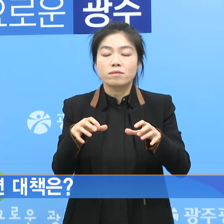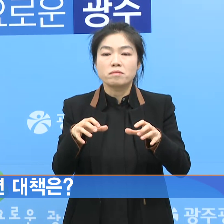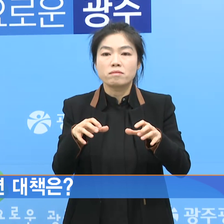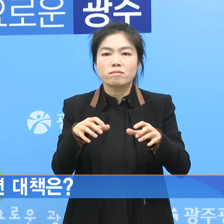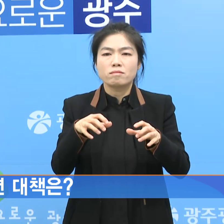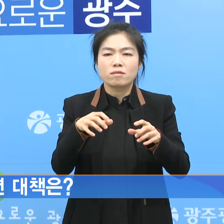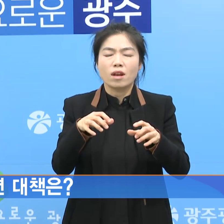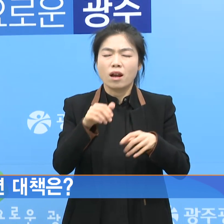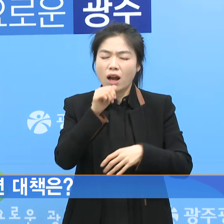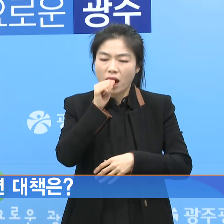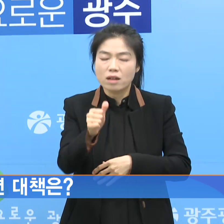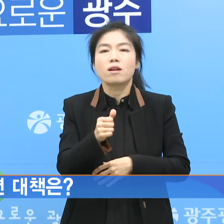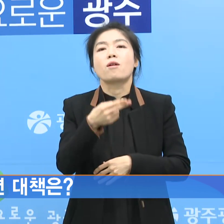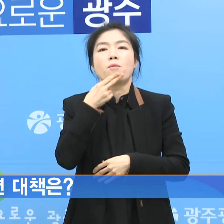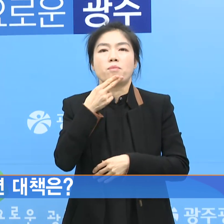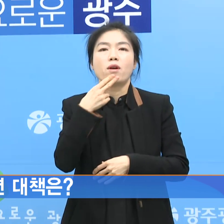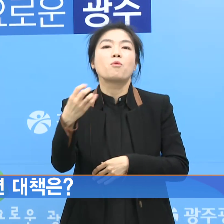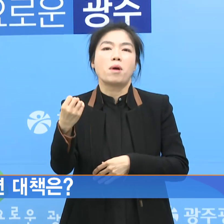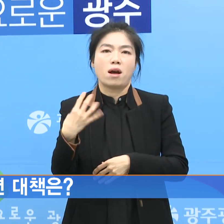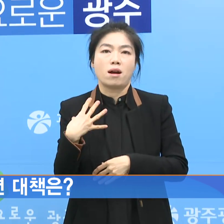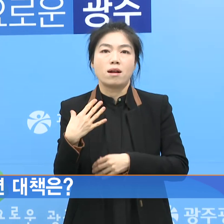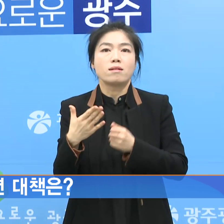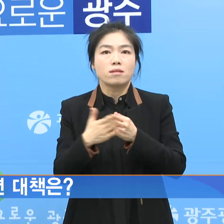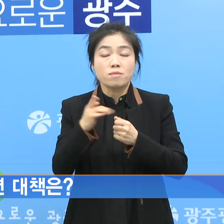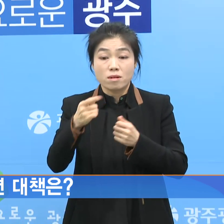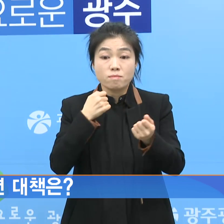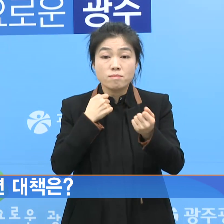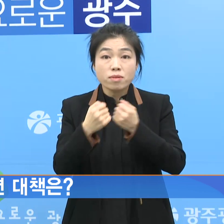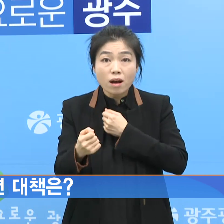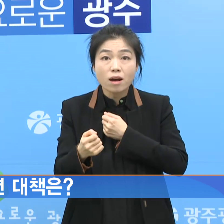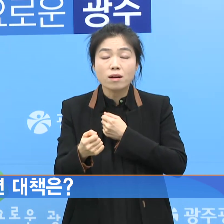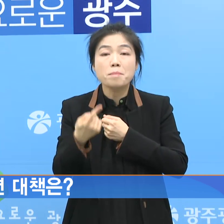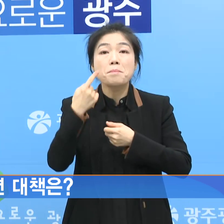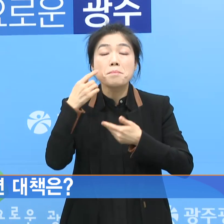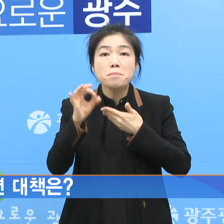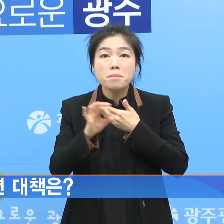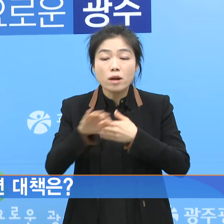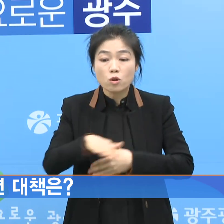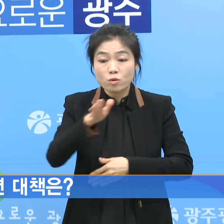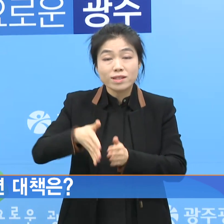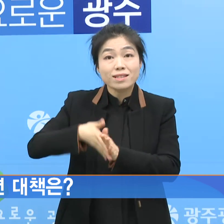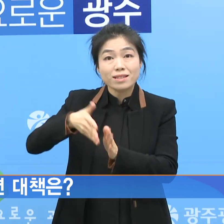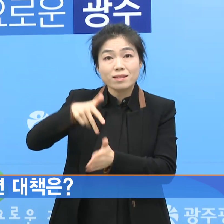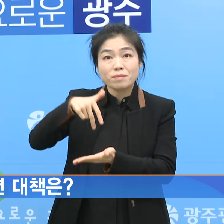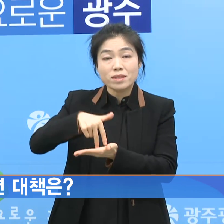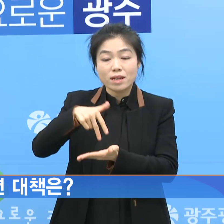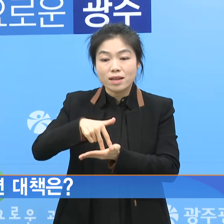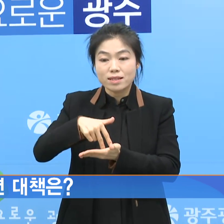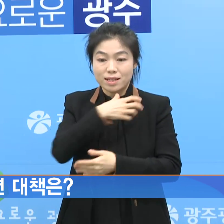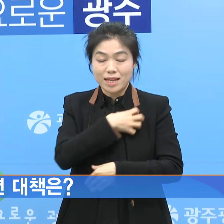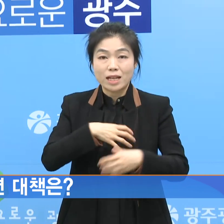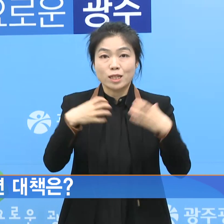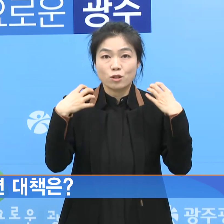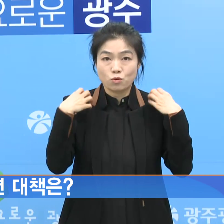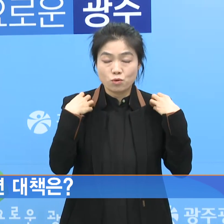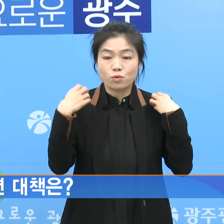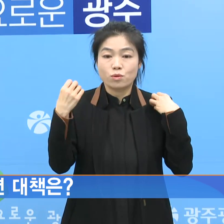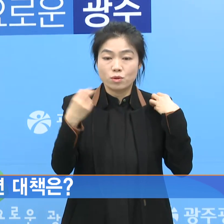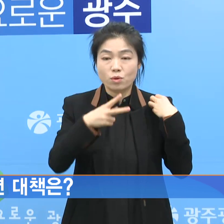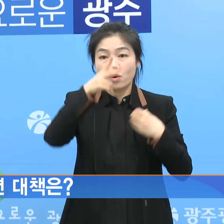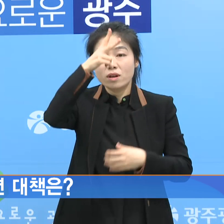결단코 없다 이렇게 지금 이야기를 하고 있습니다. 그럼에도 불구하고 우리 시에서는 시 자치구